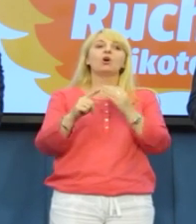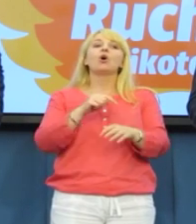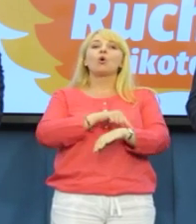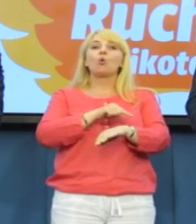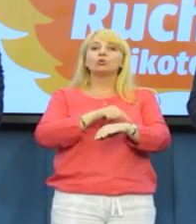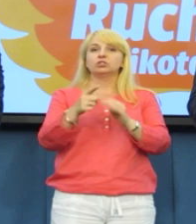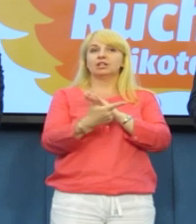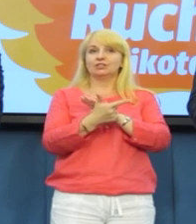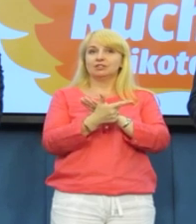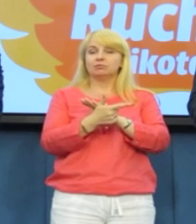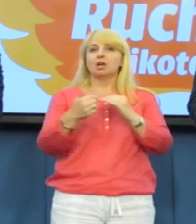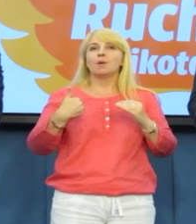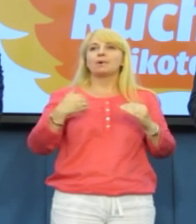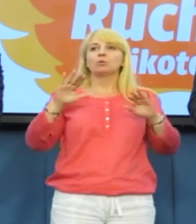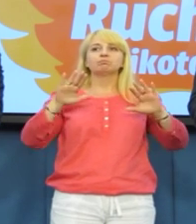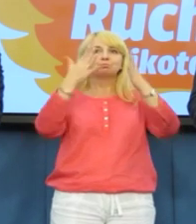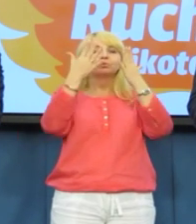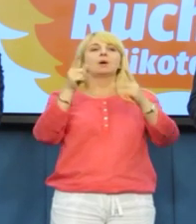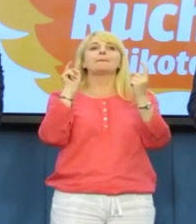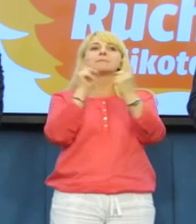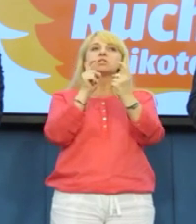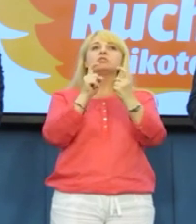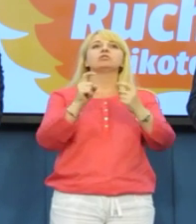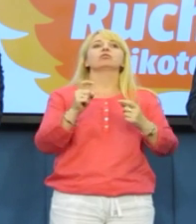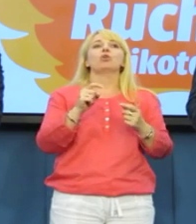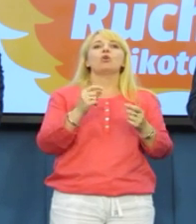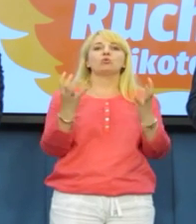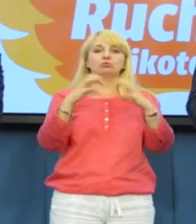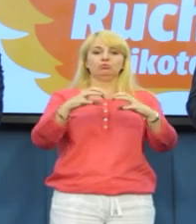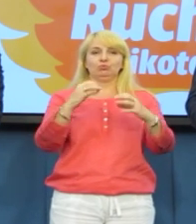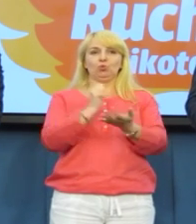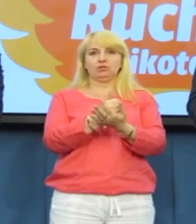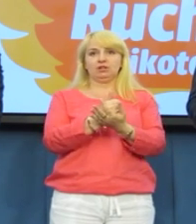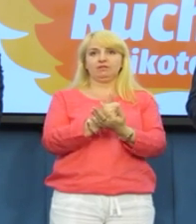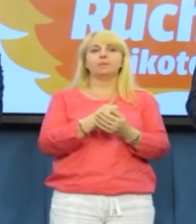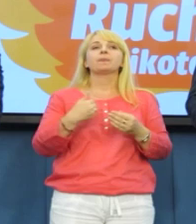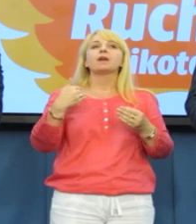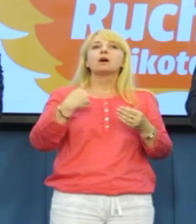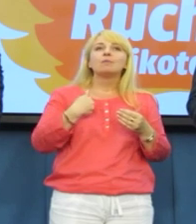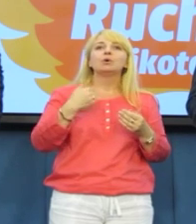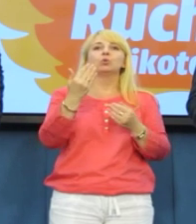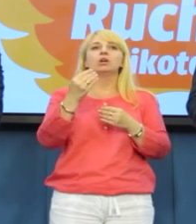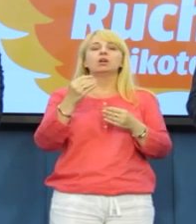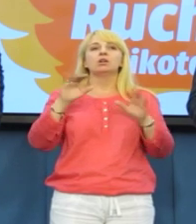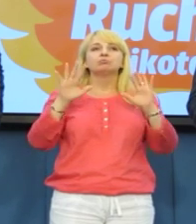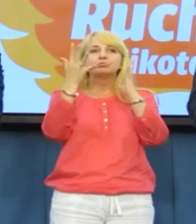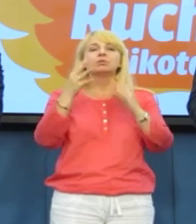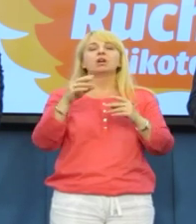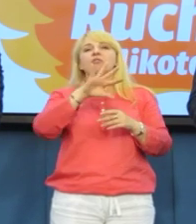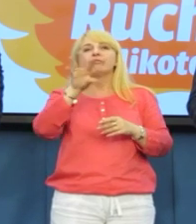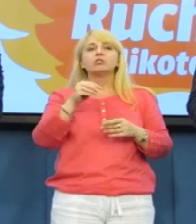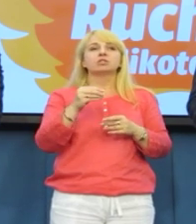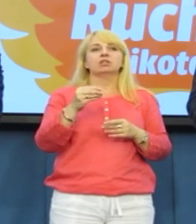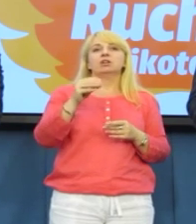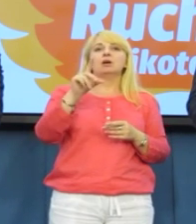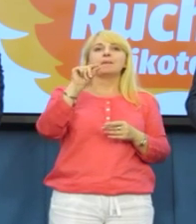przeciwko właśnie tej nowelizacji prawa o zgromadzeniach, gdzie ramię w ramię manifestował PiS, SLD, Ruch Palikota i praktycznie cała